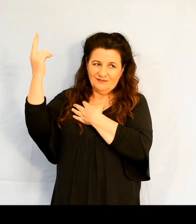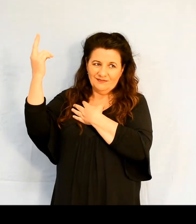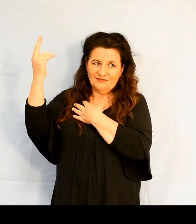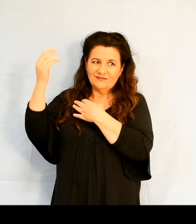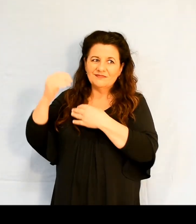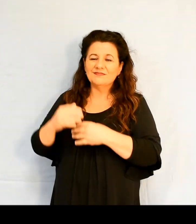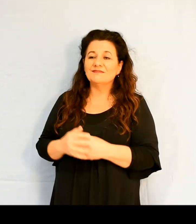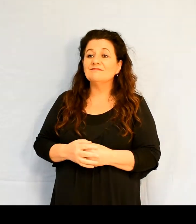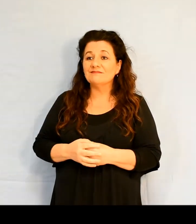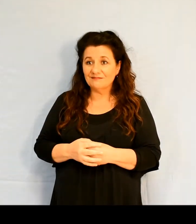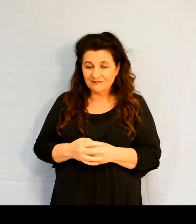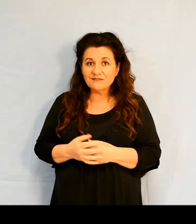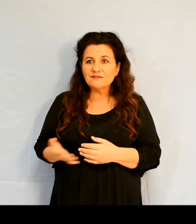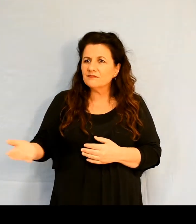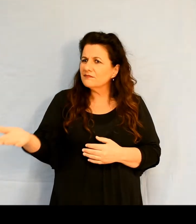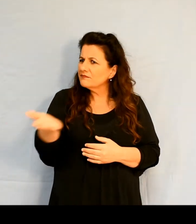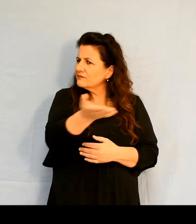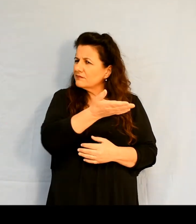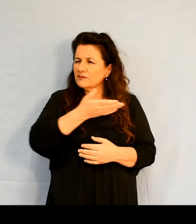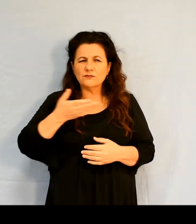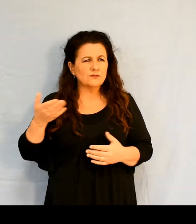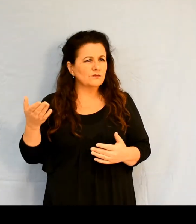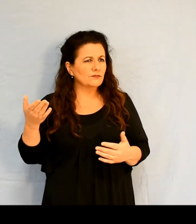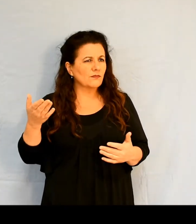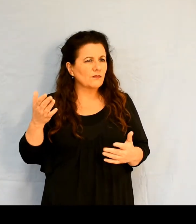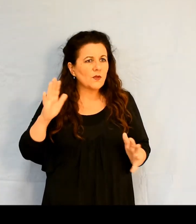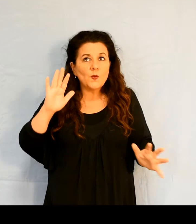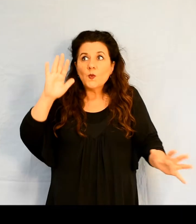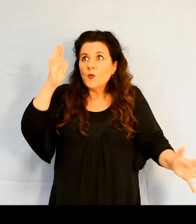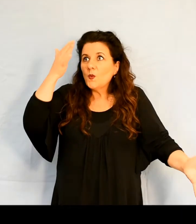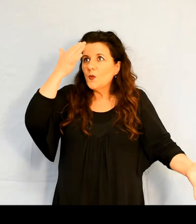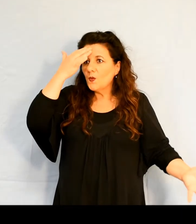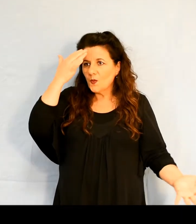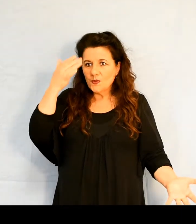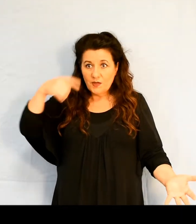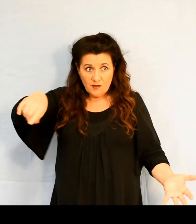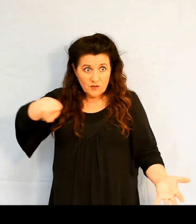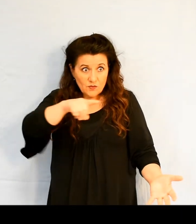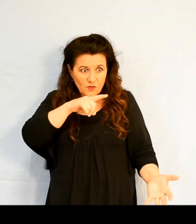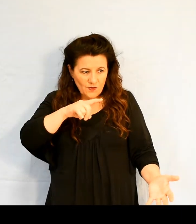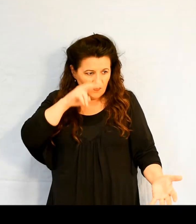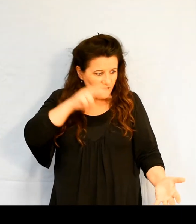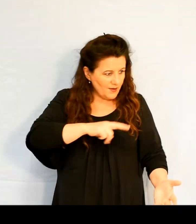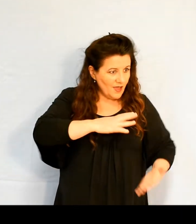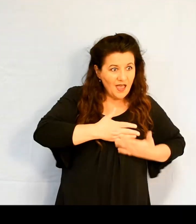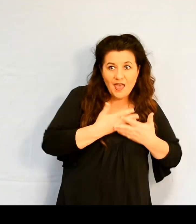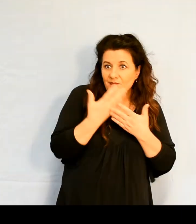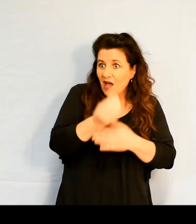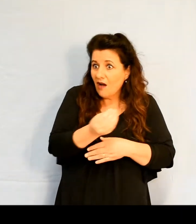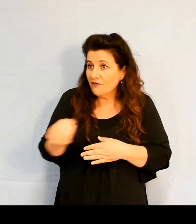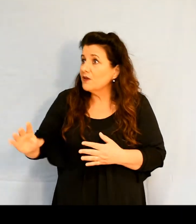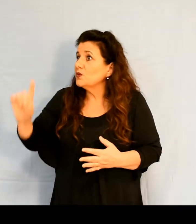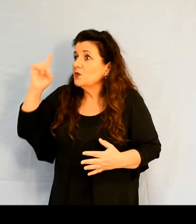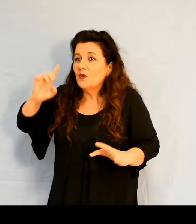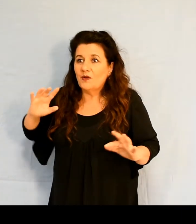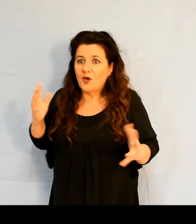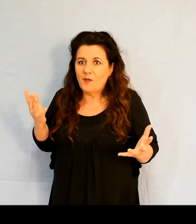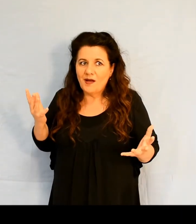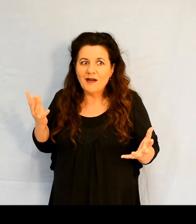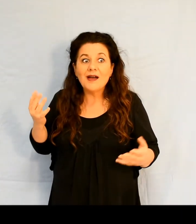Voici comment nous reconnaissons que nous aimons les enfants de Dieu. Lorsque nous aimons Dieu et que